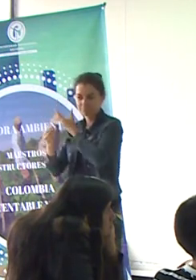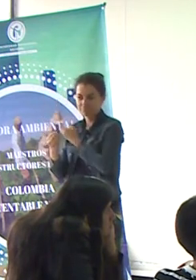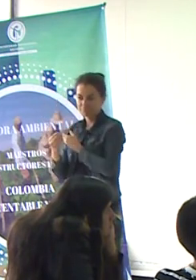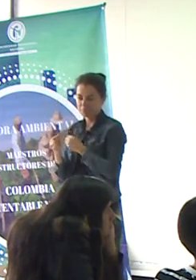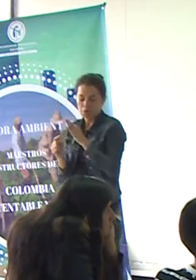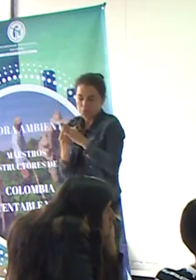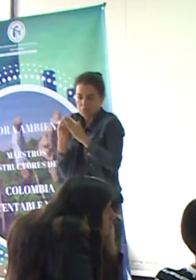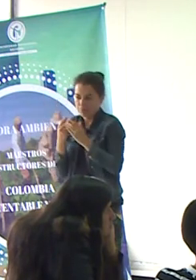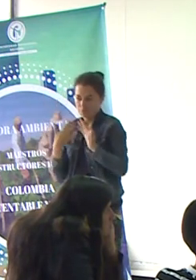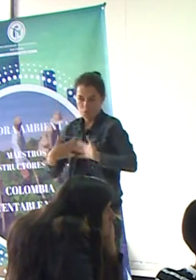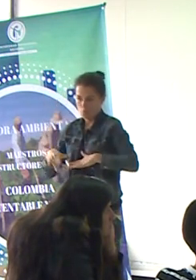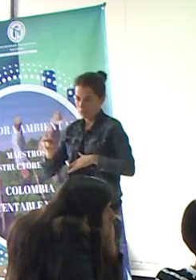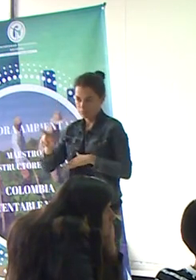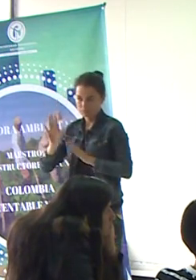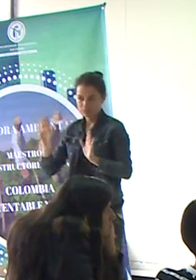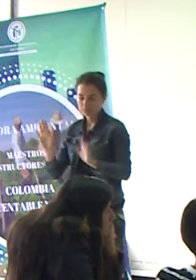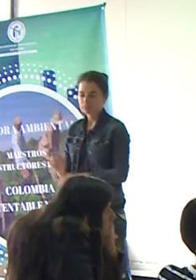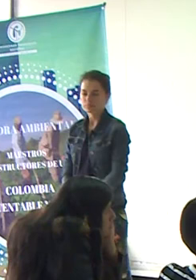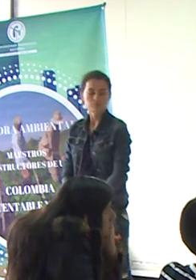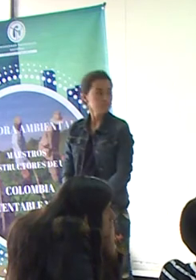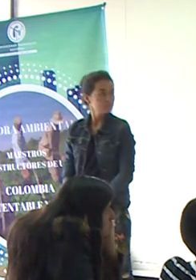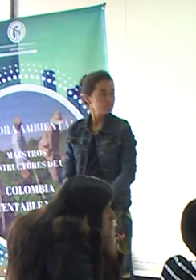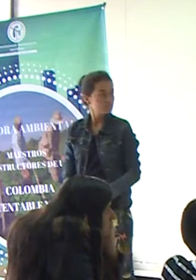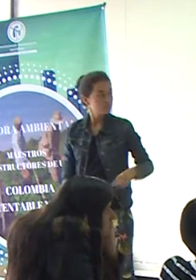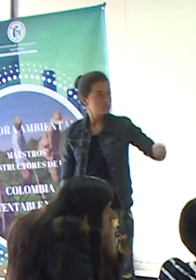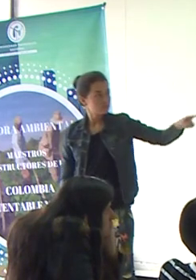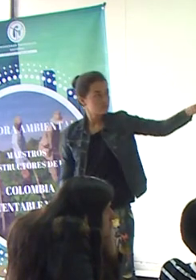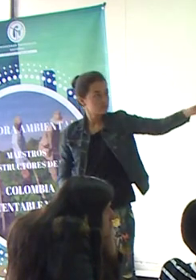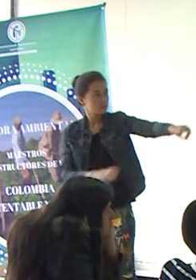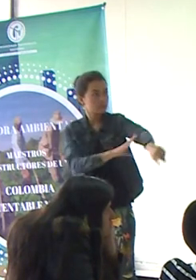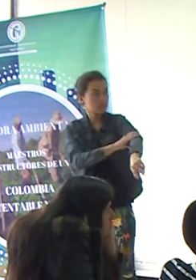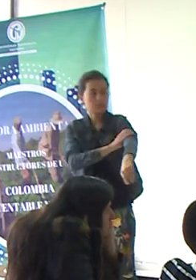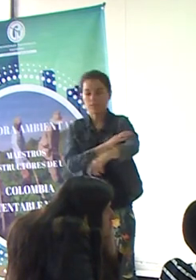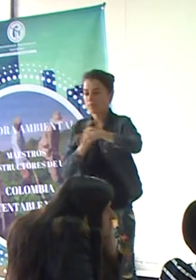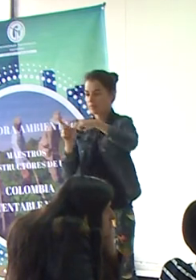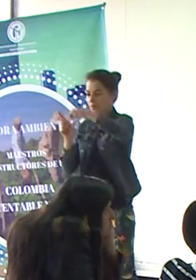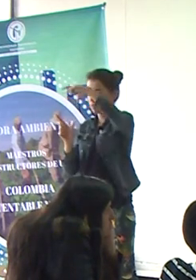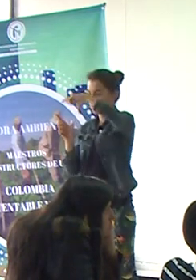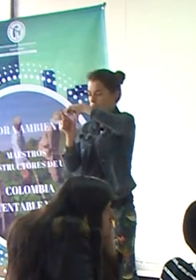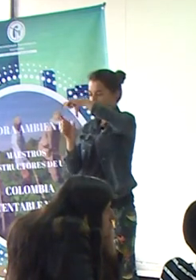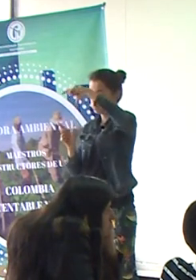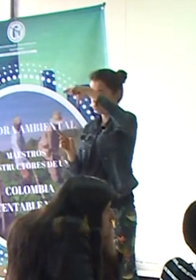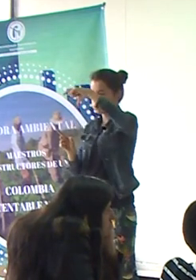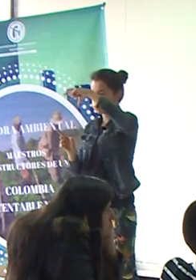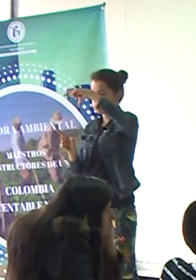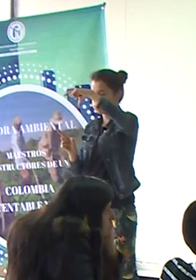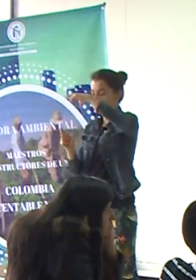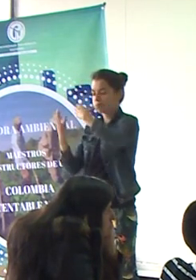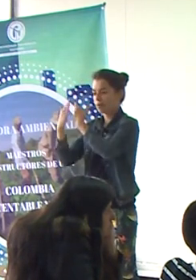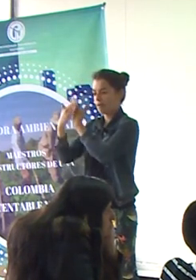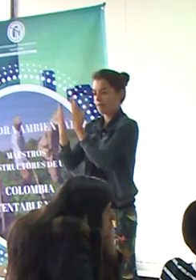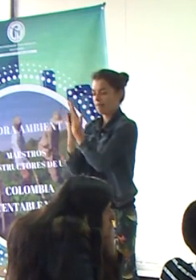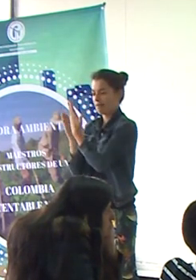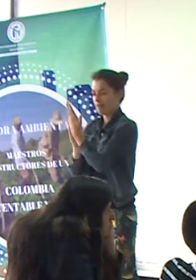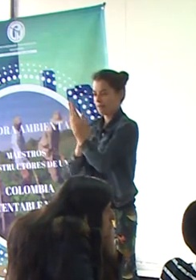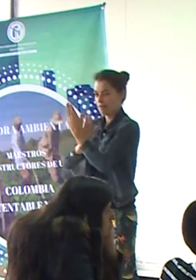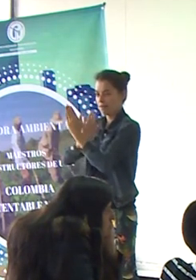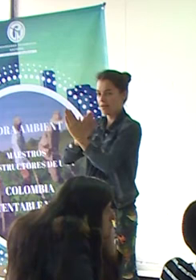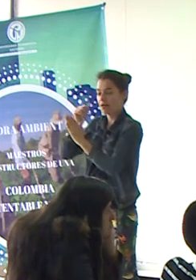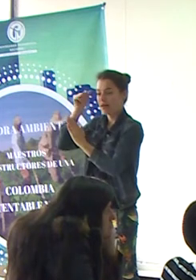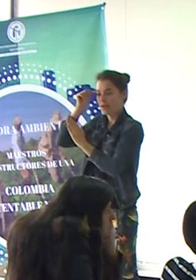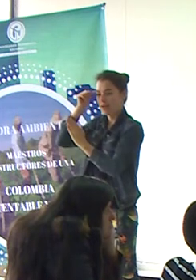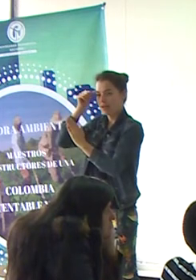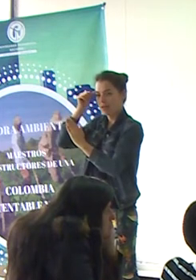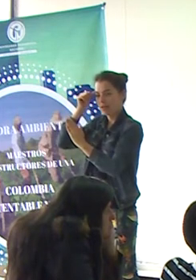afuera del farolito o sea como todo este pedazo que supongo va a ser bien amplio porque acuérdese que por la parte de atrás no